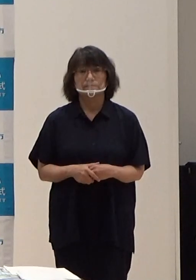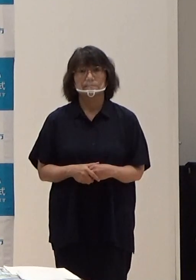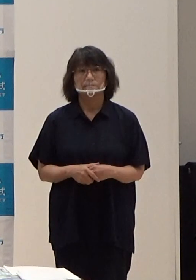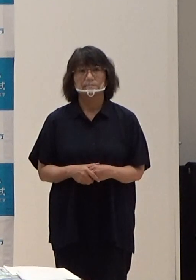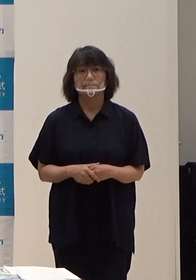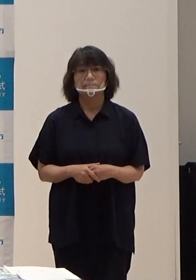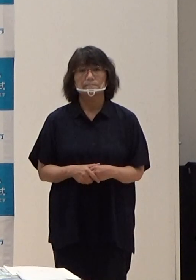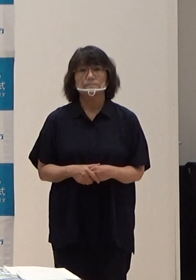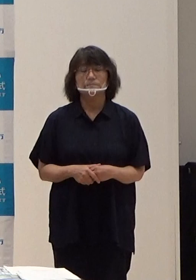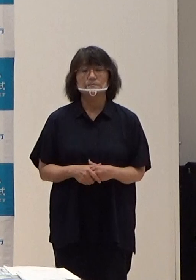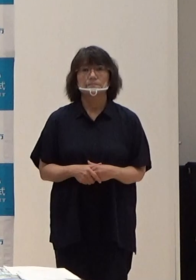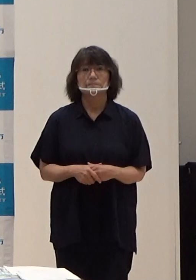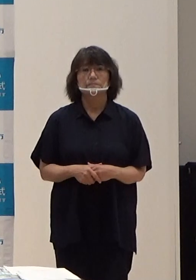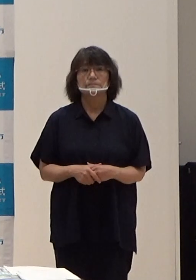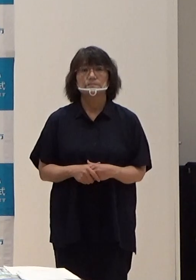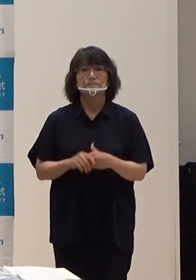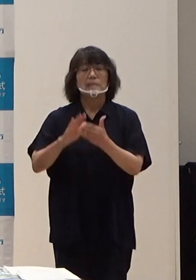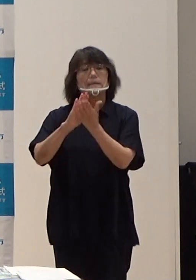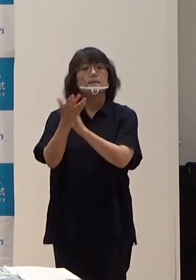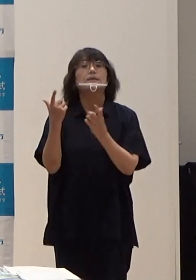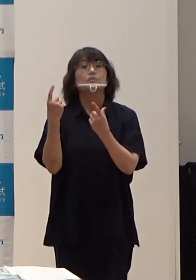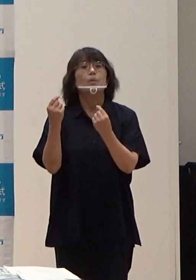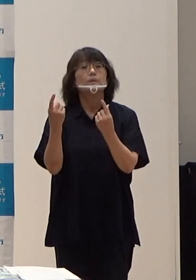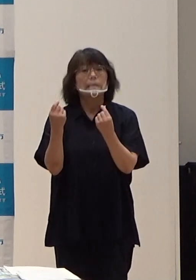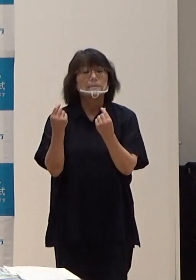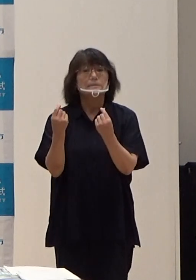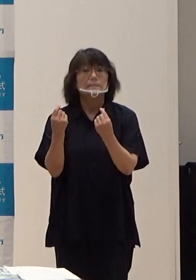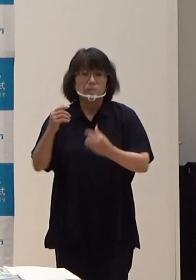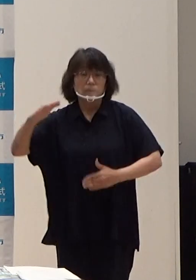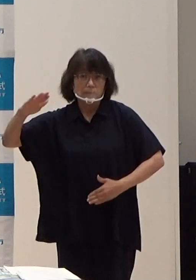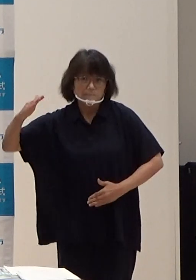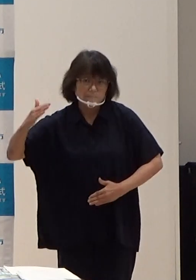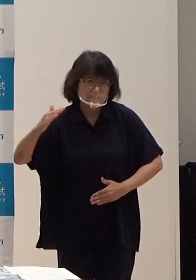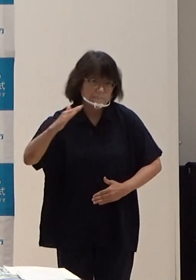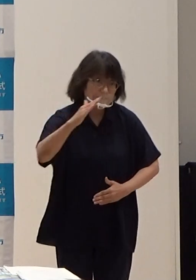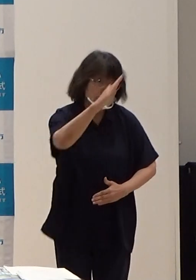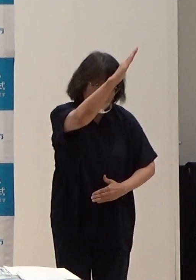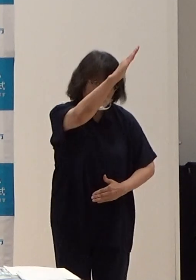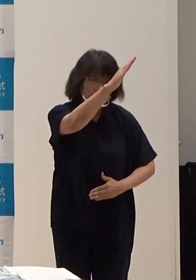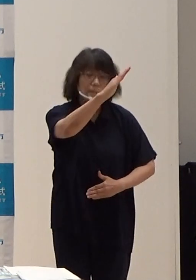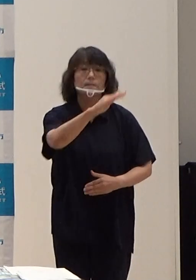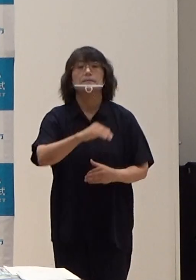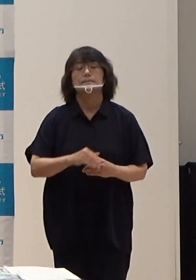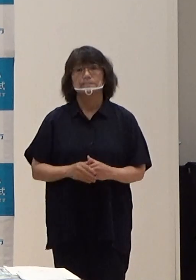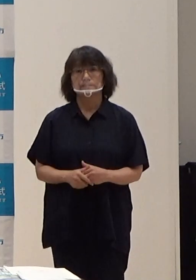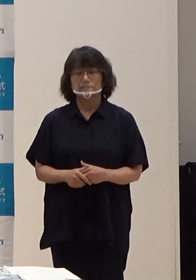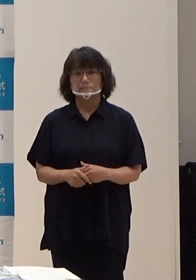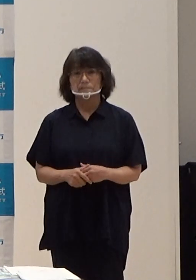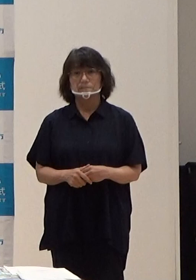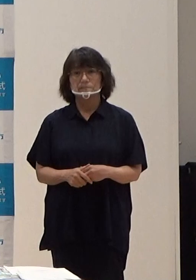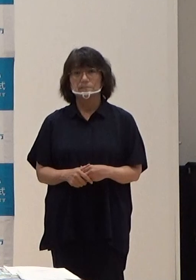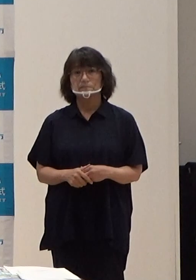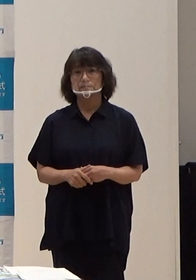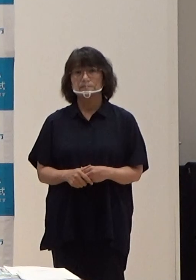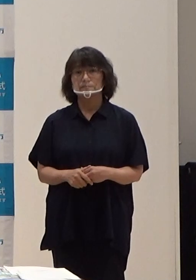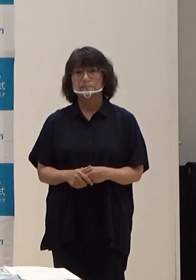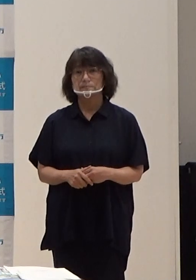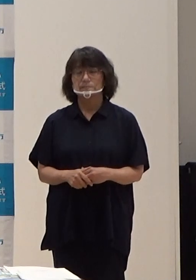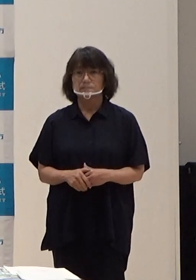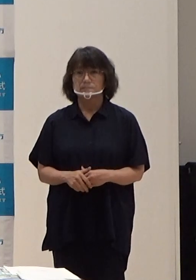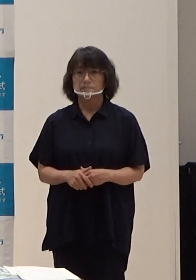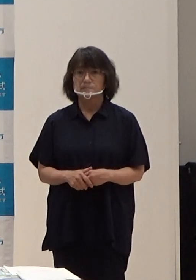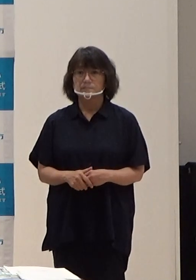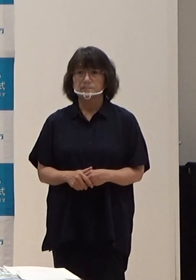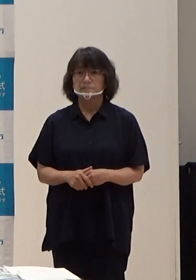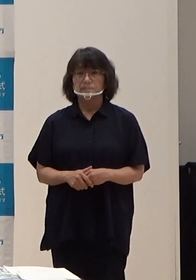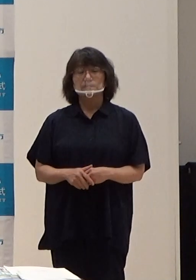ような勾配で増えております。でそれをずっと曜日